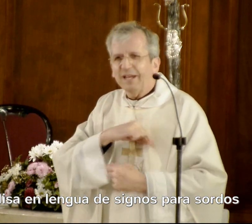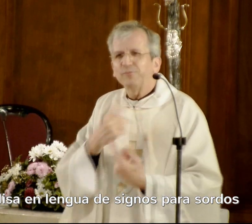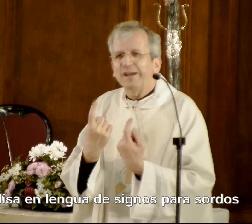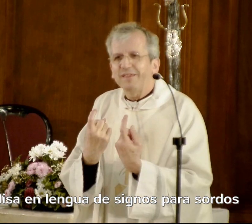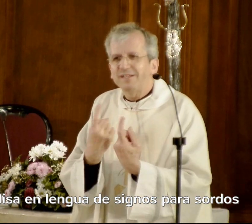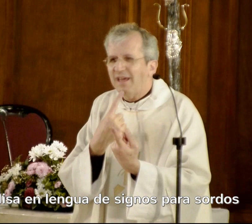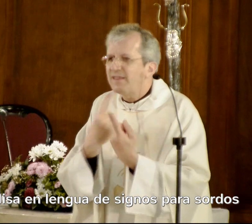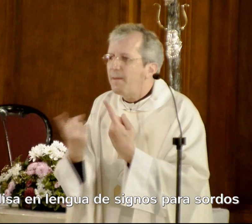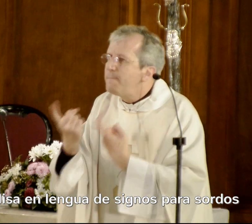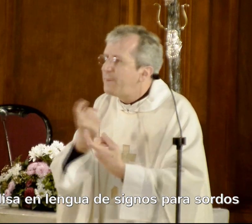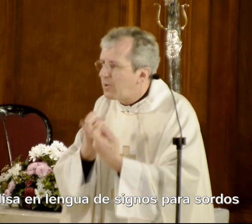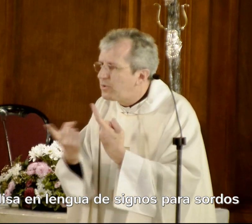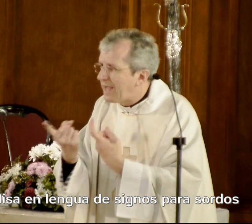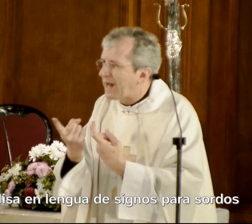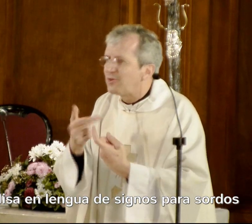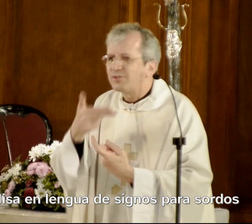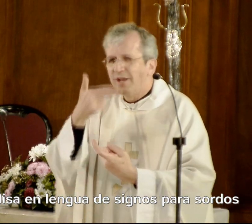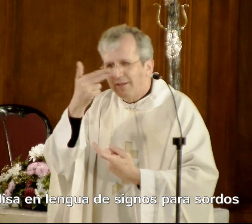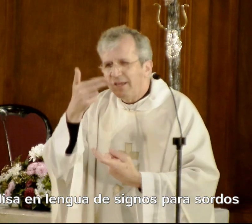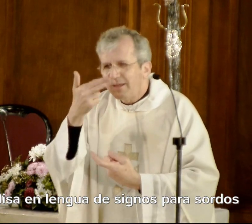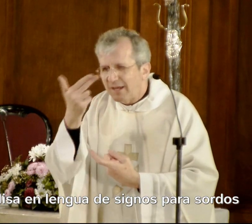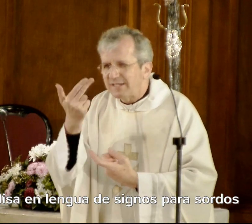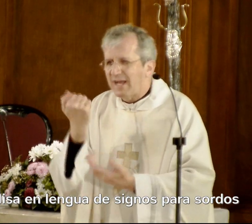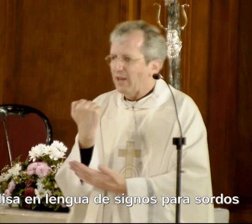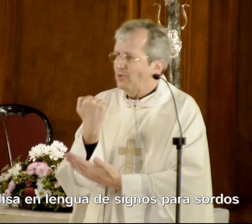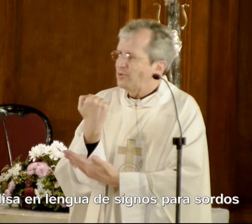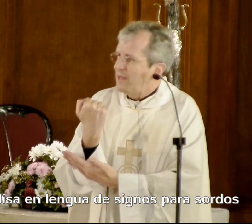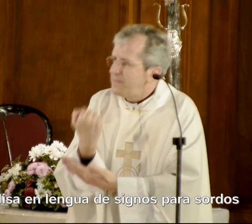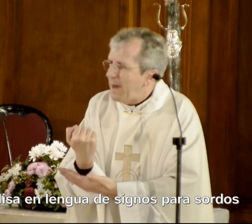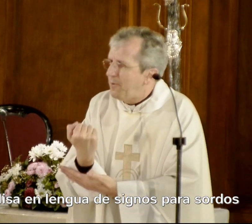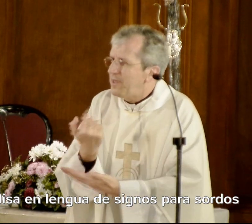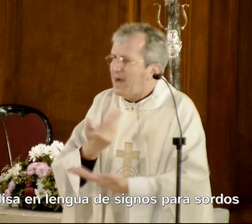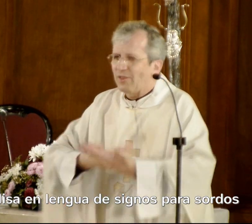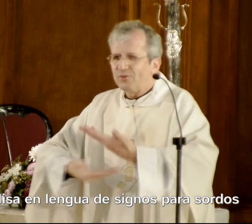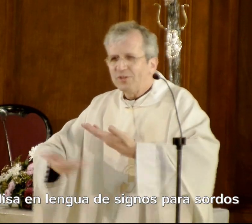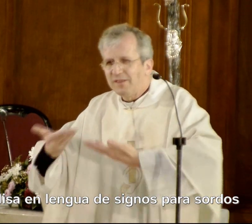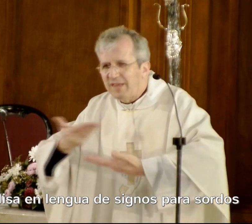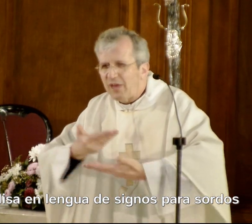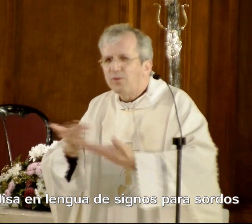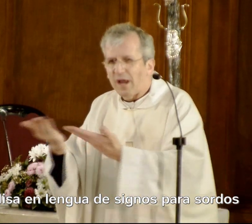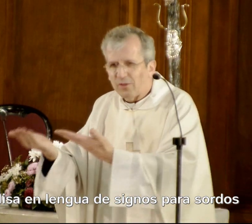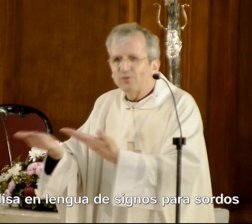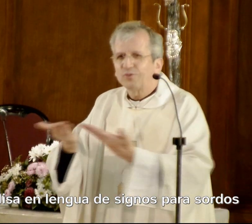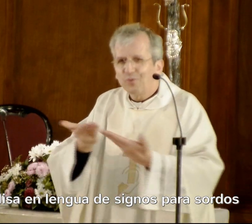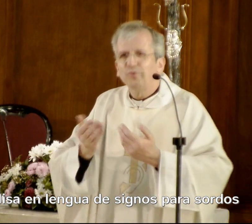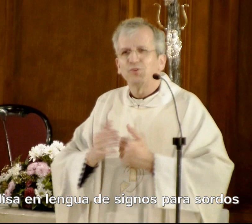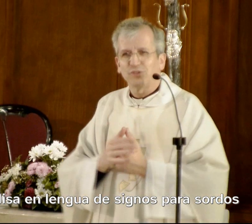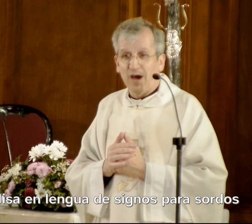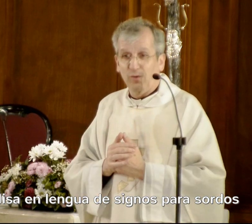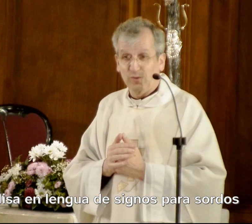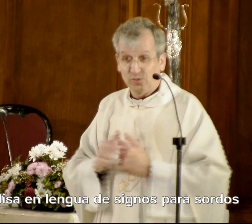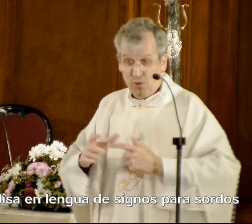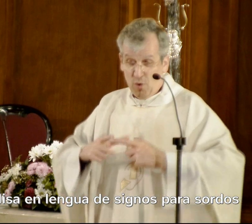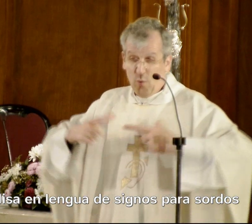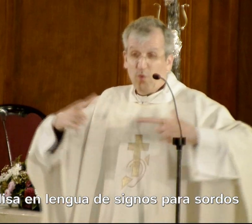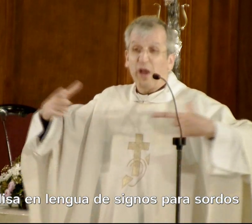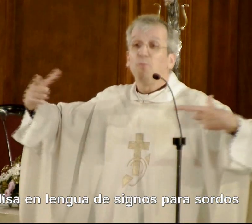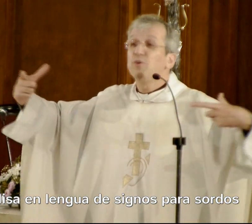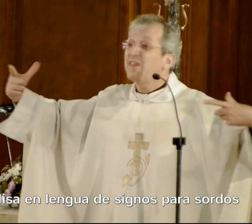Sintiéramos la necesidad de preguntarnos, de interesarnos, de apoyarnos, de ayudarnos unos a otros. Una comunidad